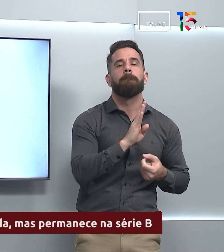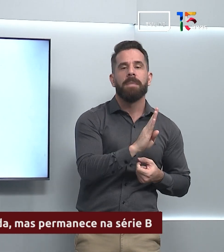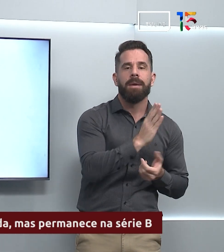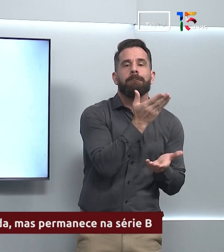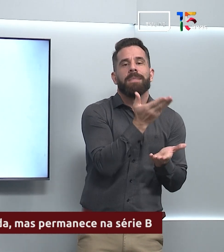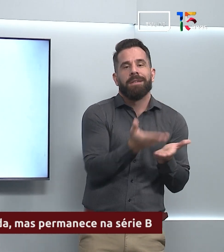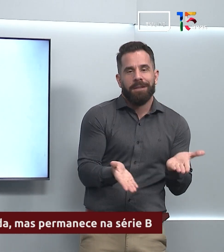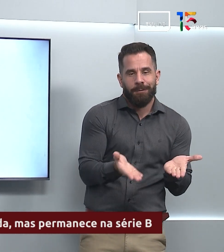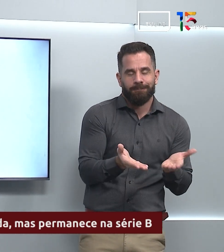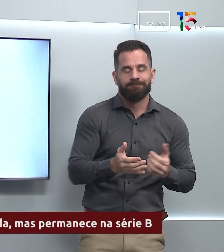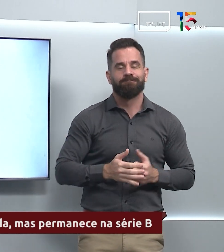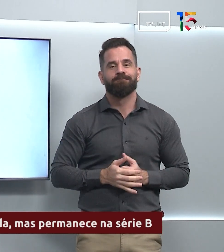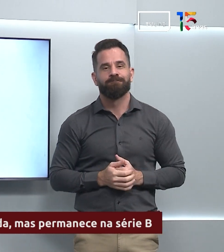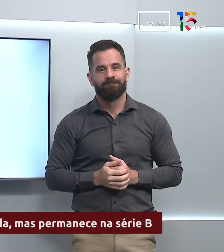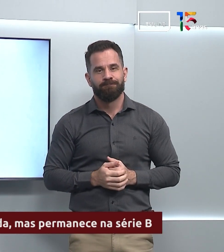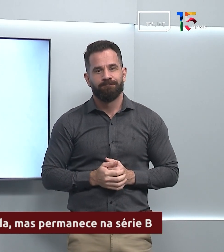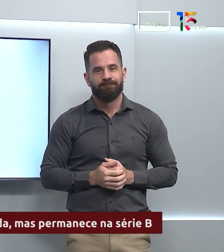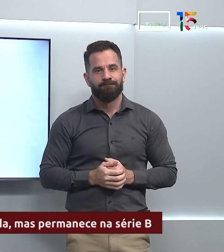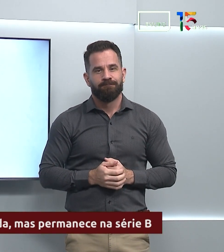vem.